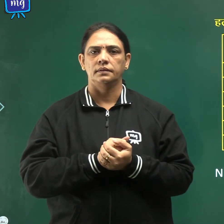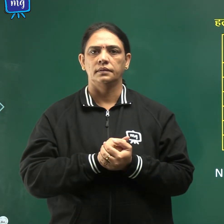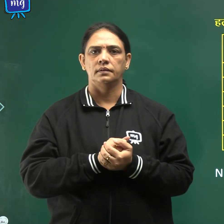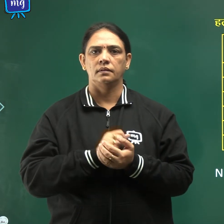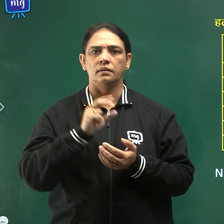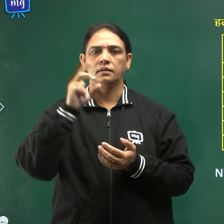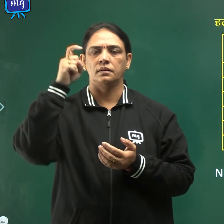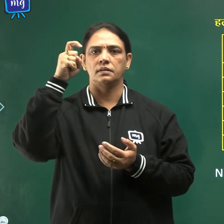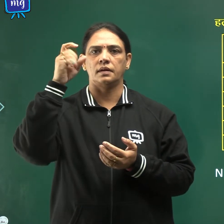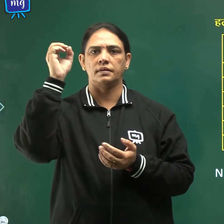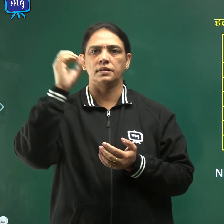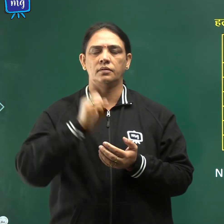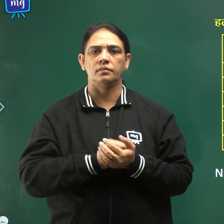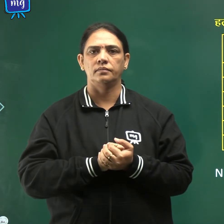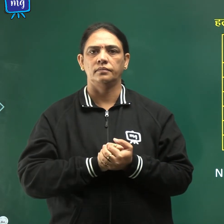70,